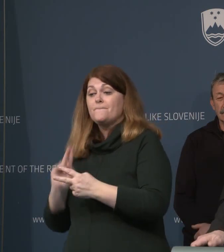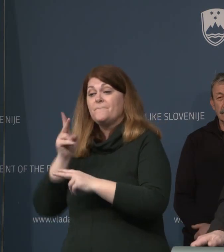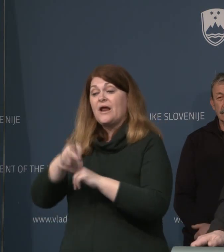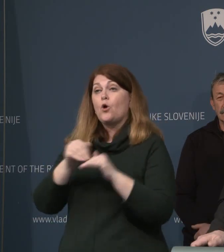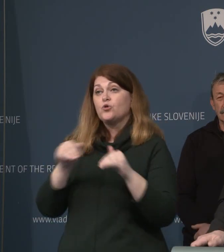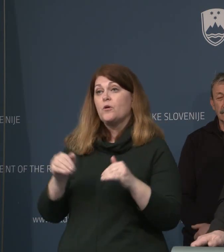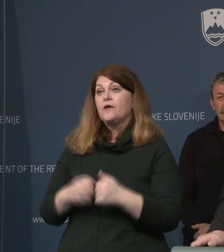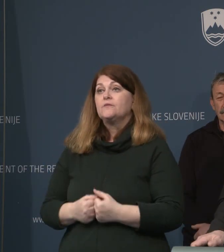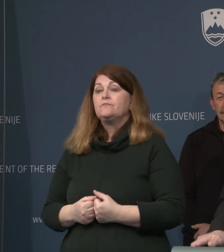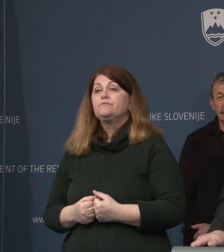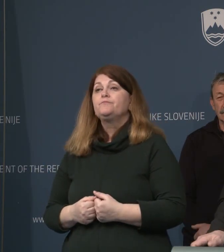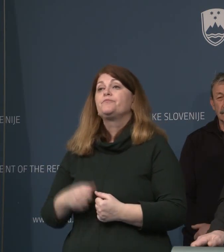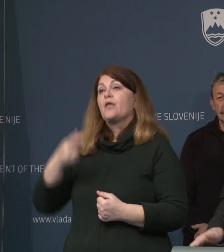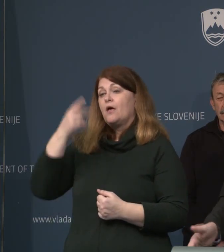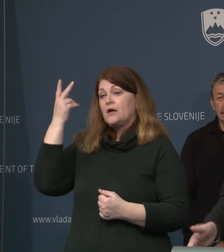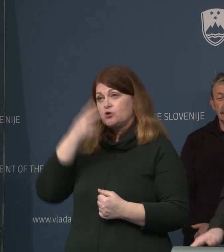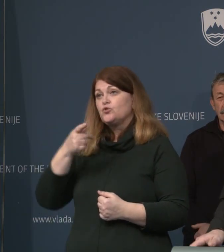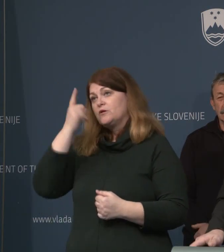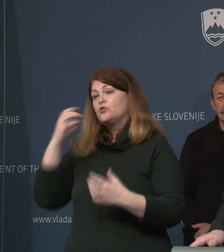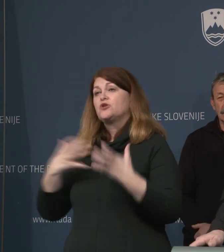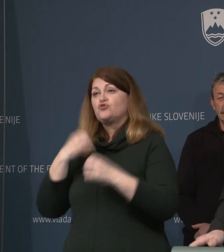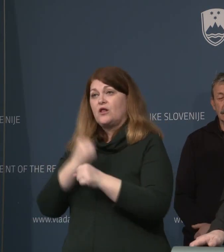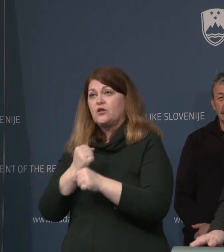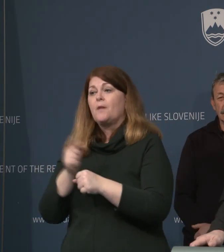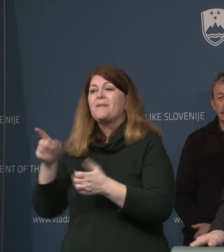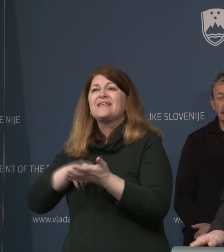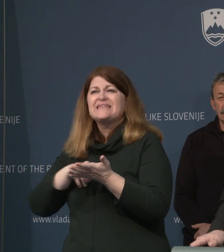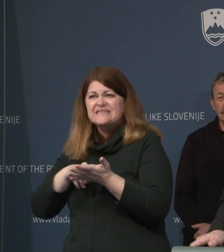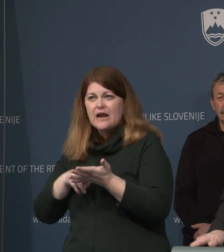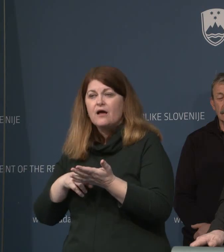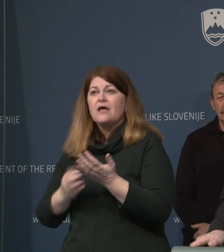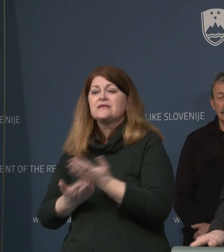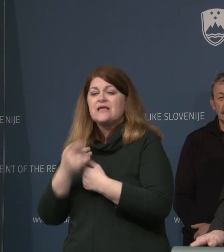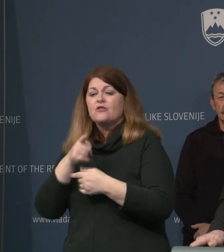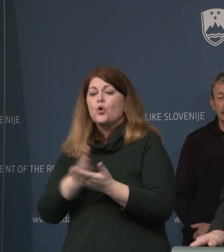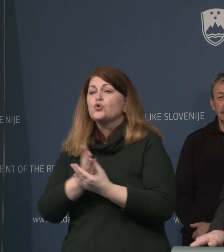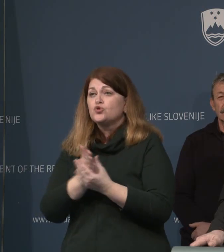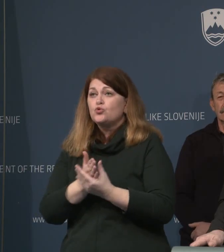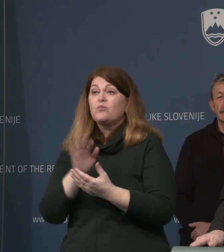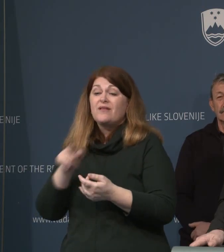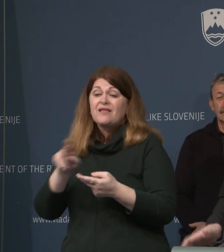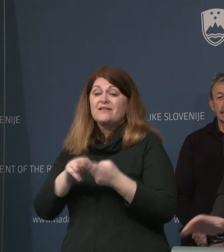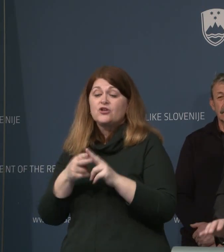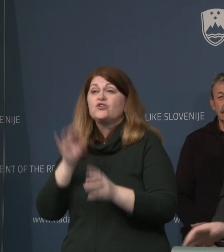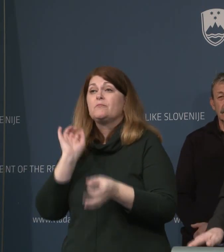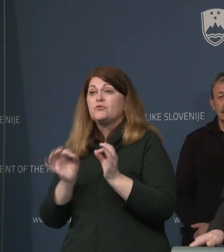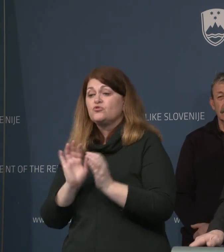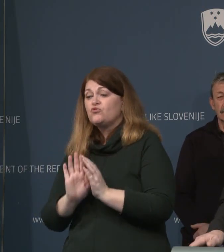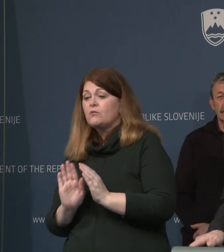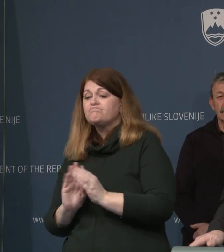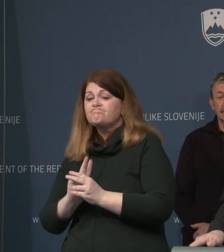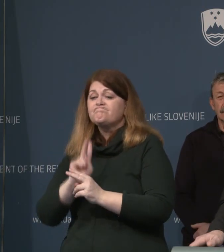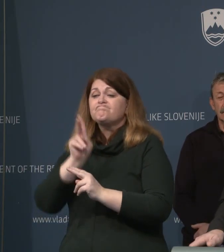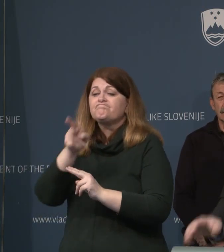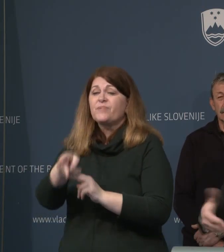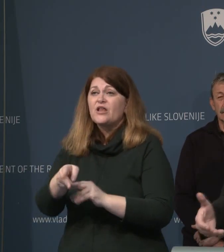Razumem pa, da si ljudje želijo delati in da pač jih je strah za to delo in na tak način poskušajo preiti mejo.